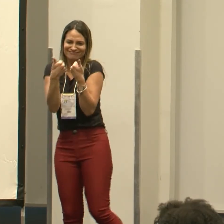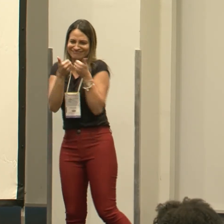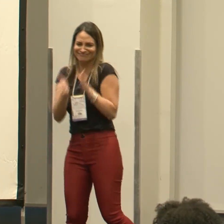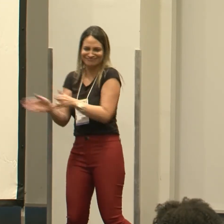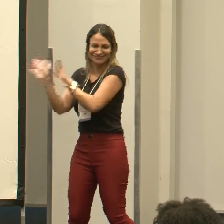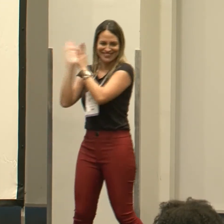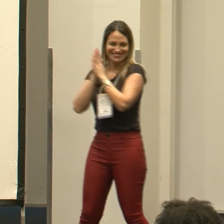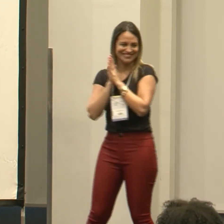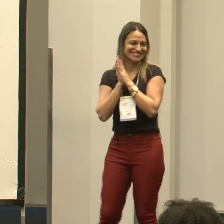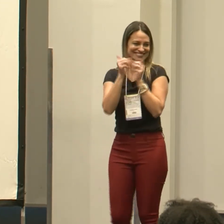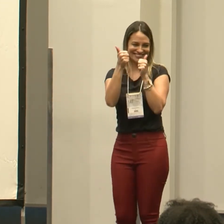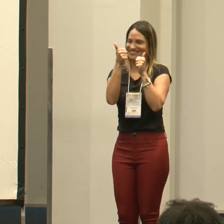concordam? Tá? Vamos continuar?